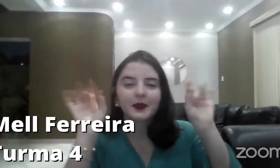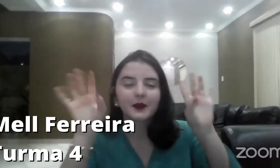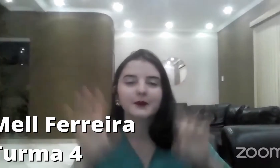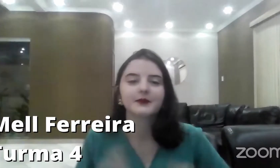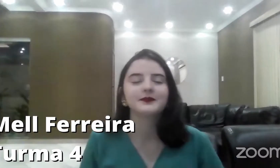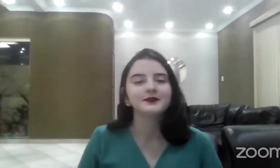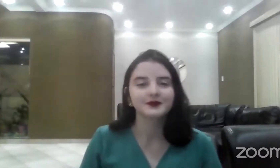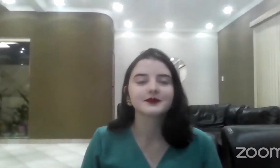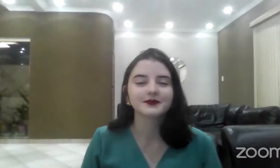Hoje é um dia especial.